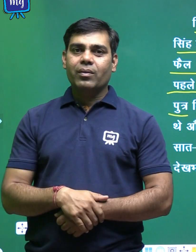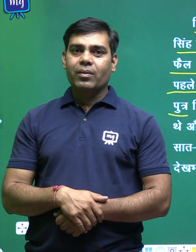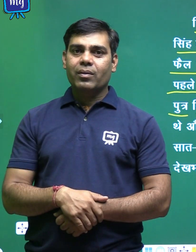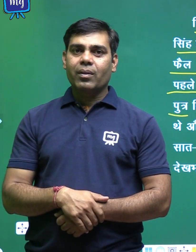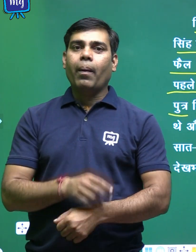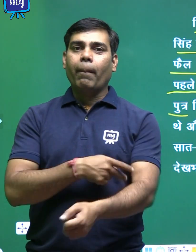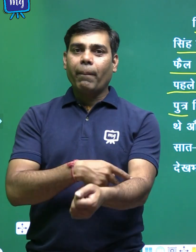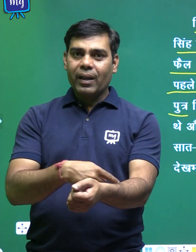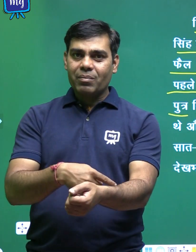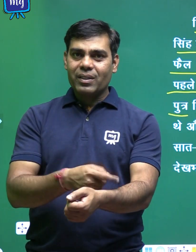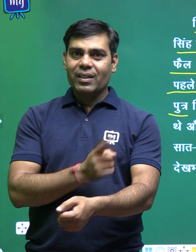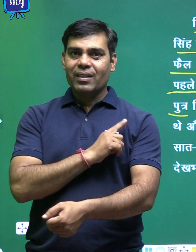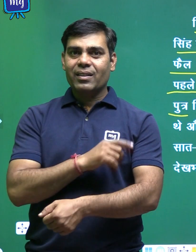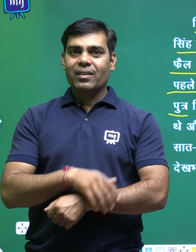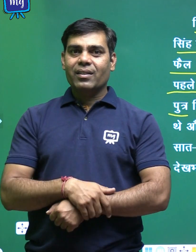विक्रम सिंह